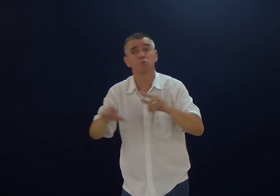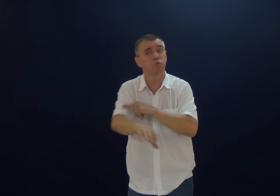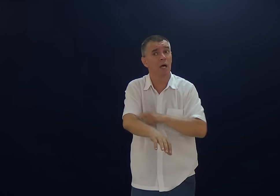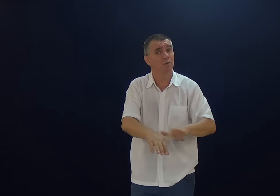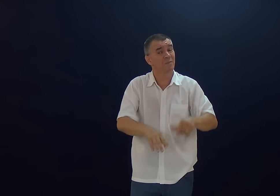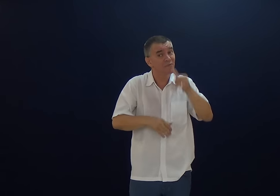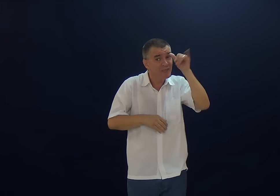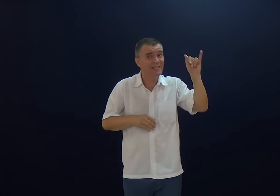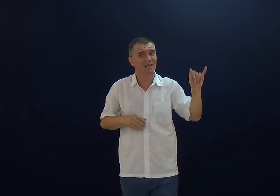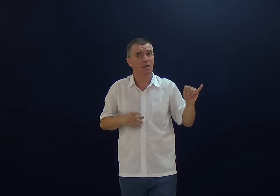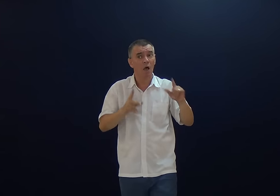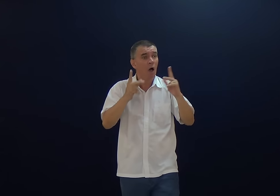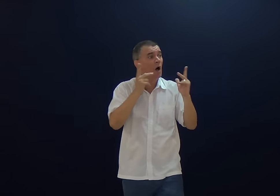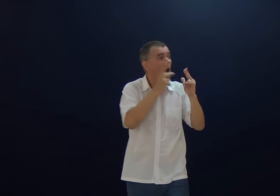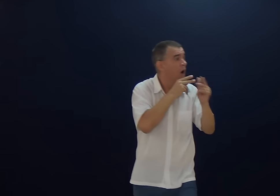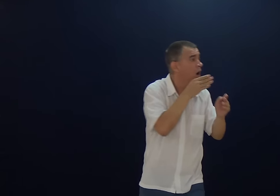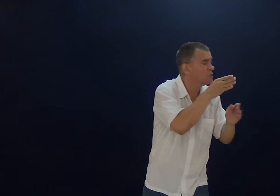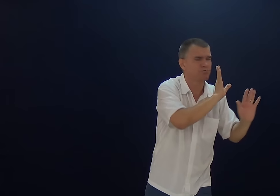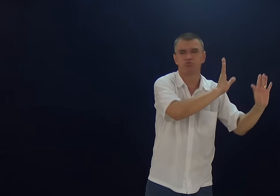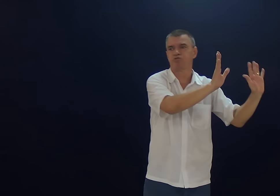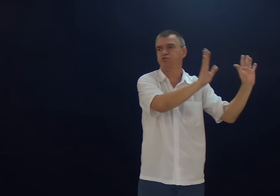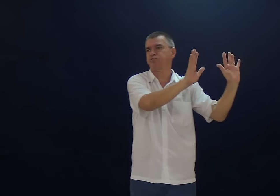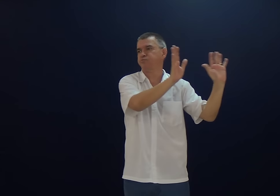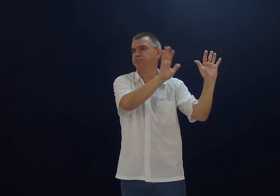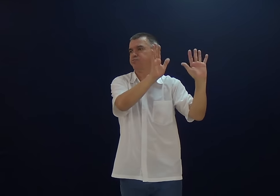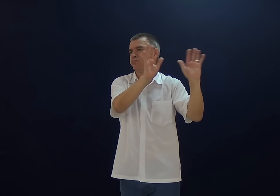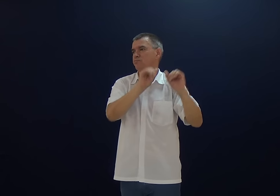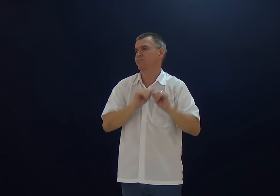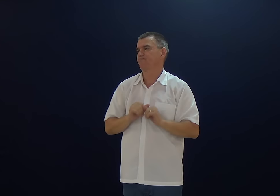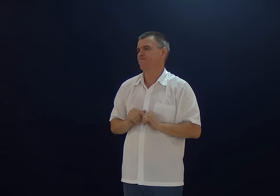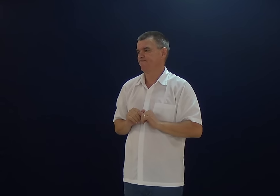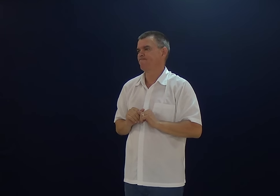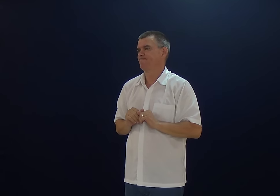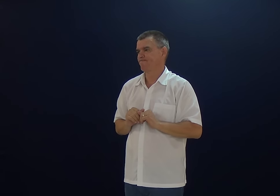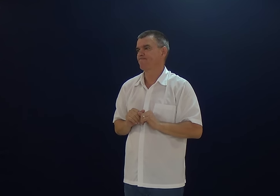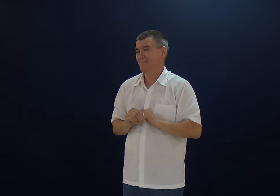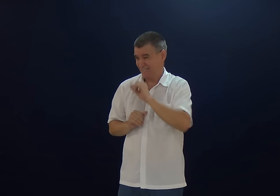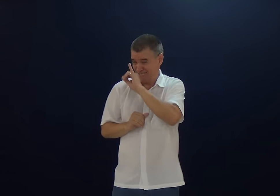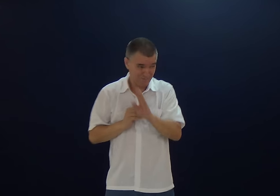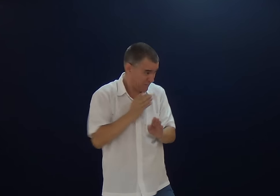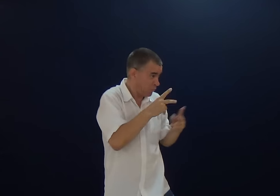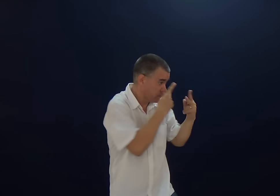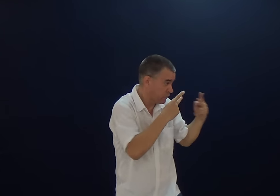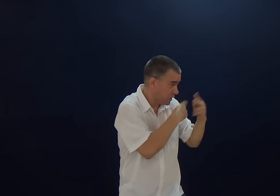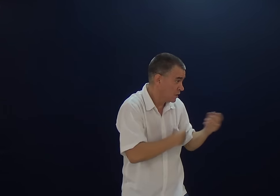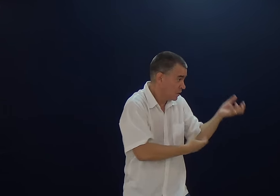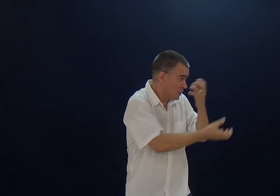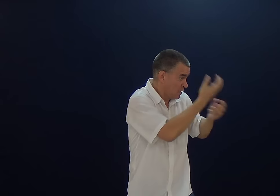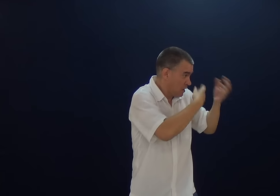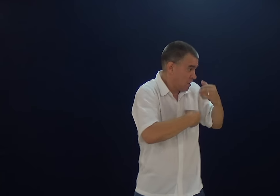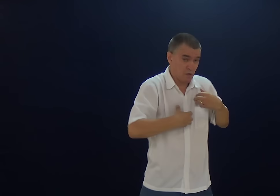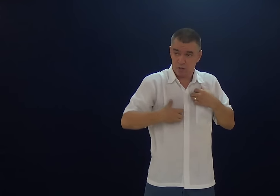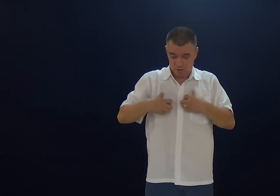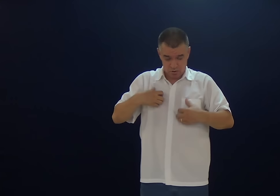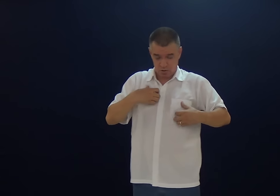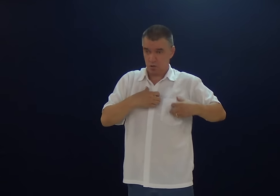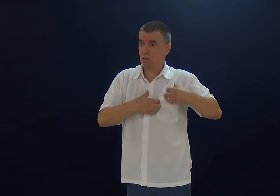daquela pessoa tipo despreza aquela pessoa não quer nem saber não você tem que ter Sabedoria para lidar com tudo isso